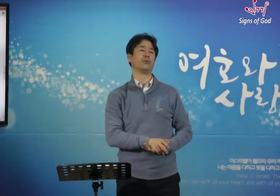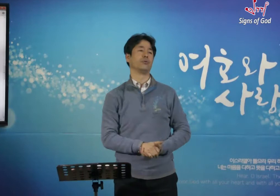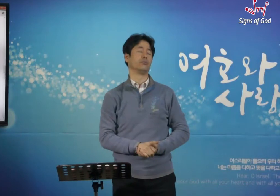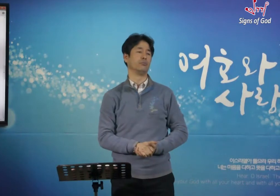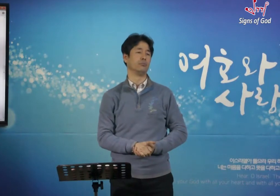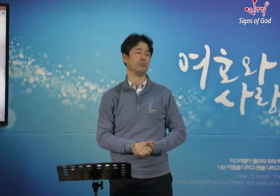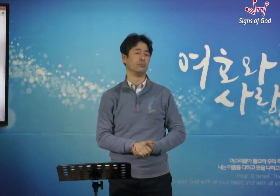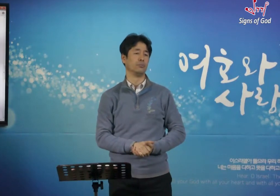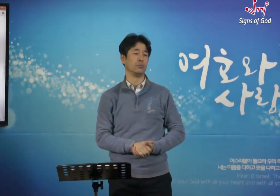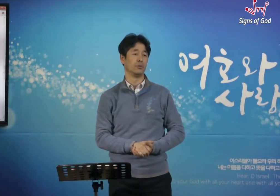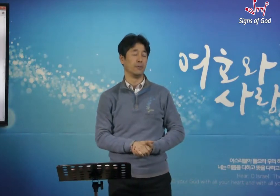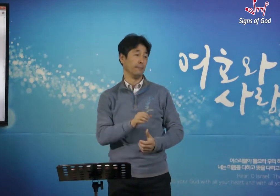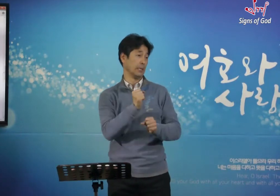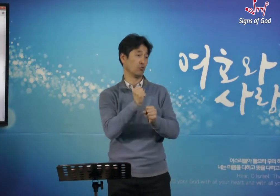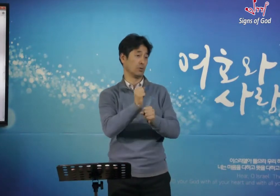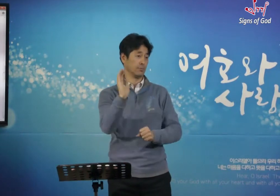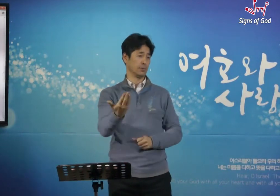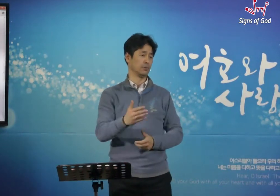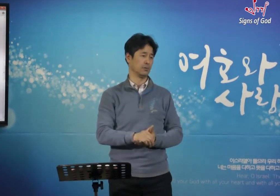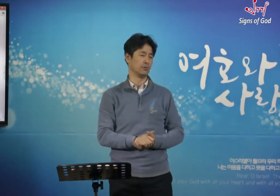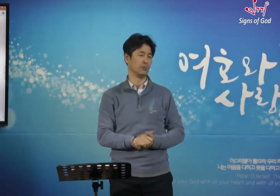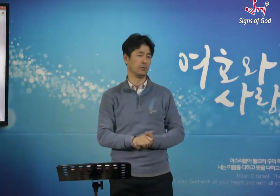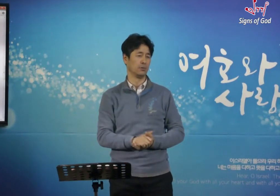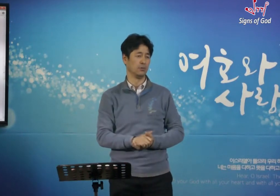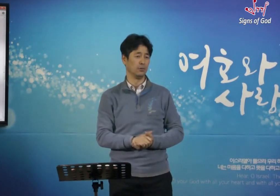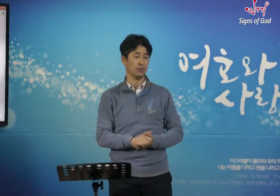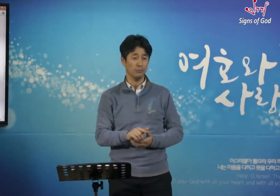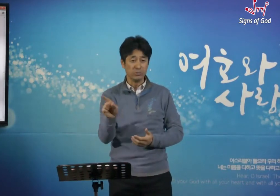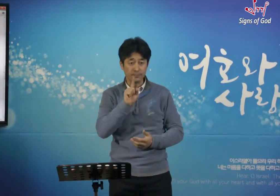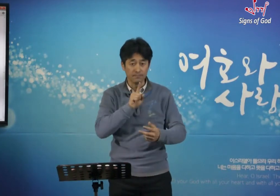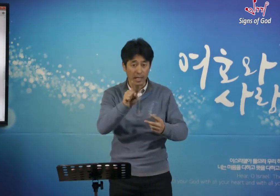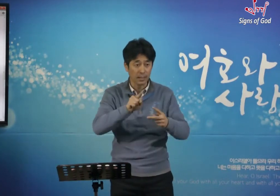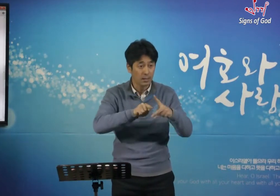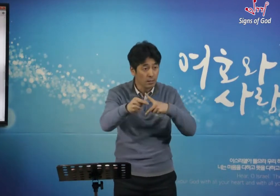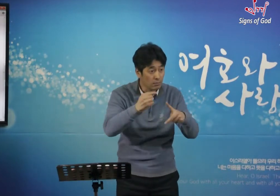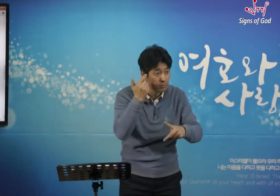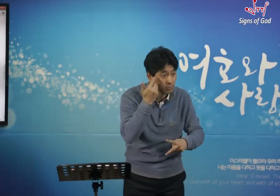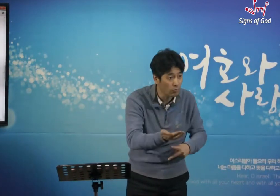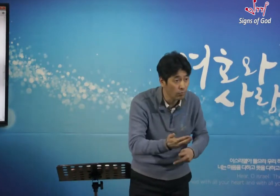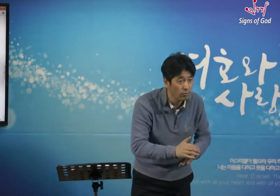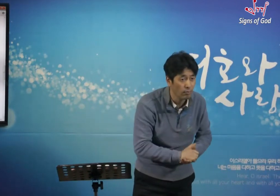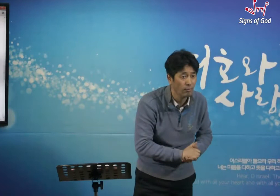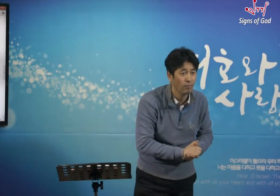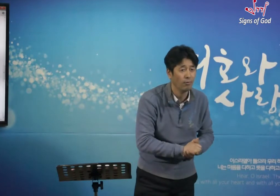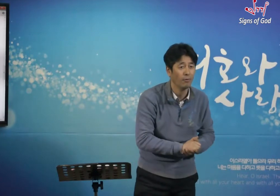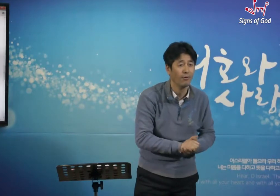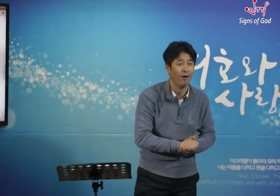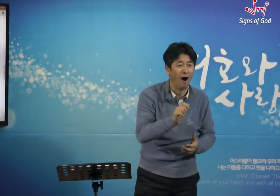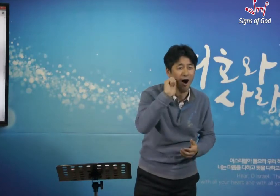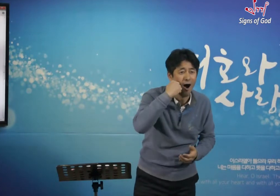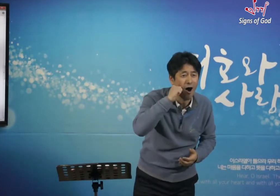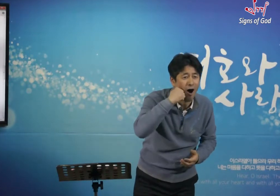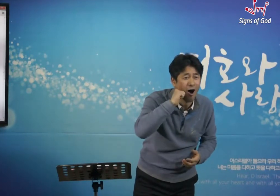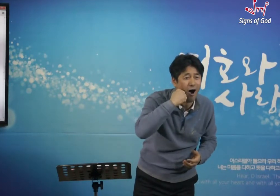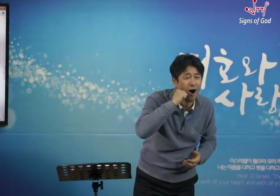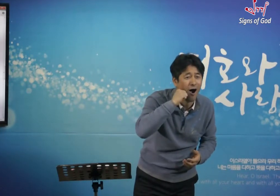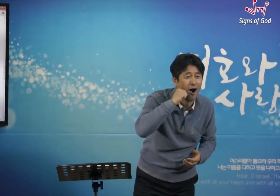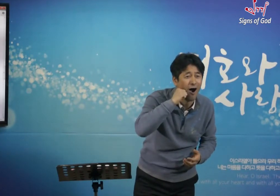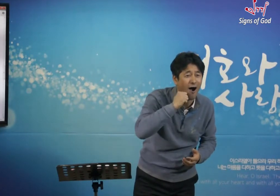그럴 때 그 율법이 우리를 더 이상 주장하지 못하는 것이죠. 예, 무슨 말인지 되시나요? 어렵지요.